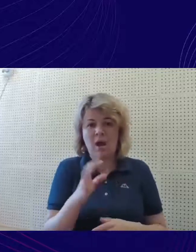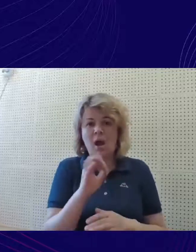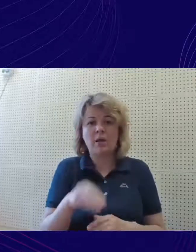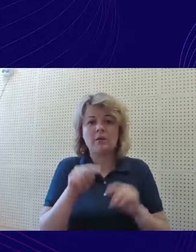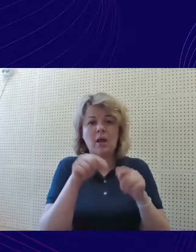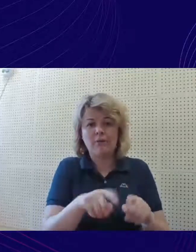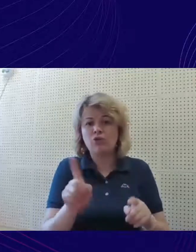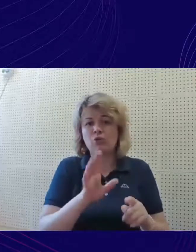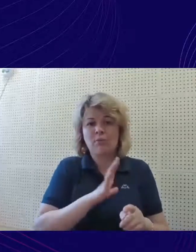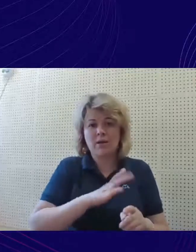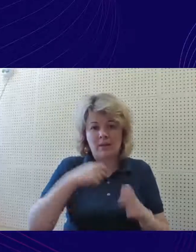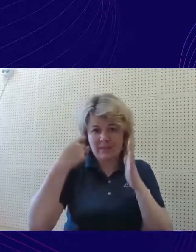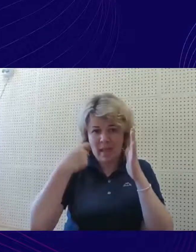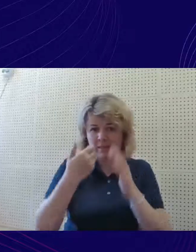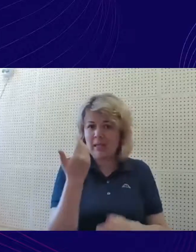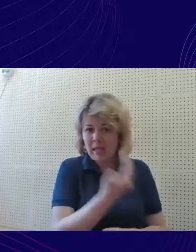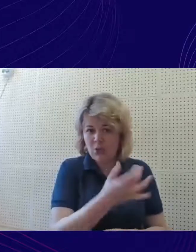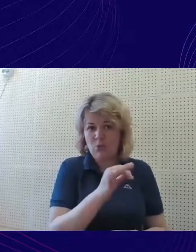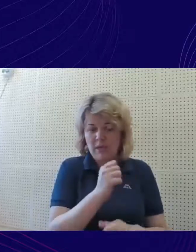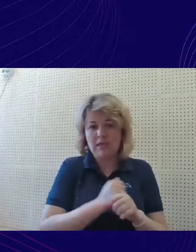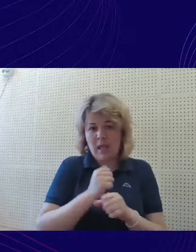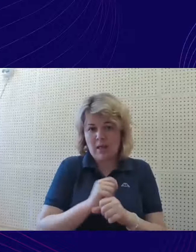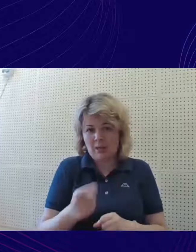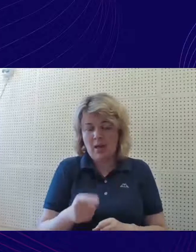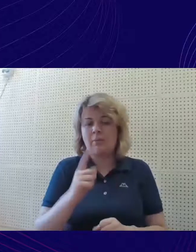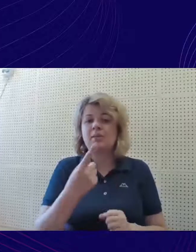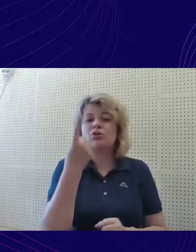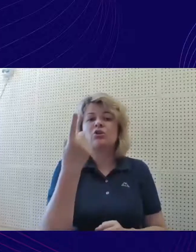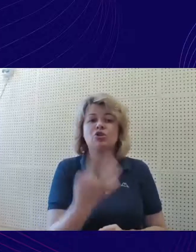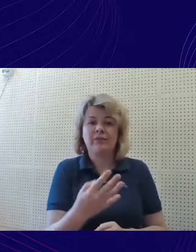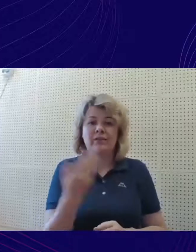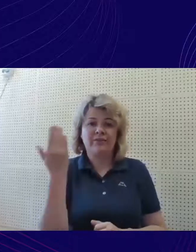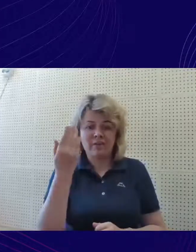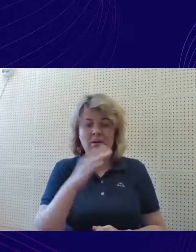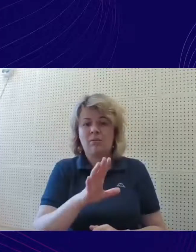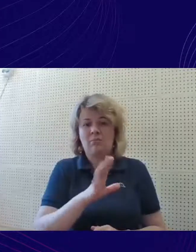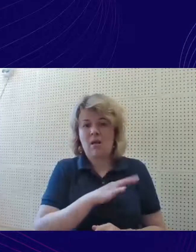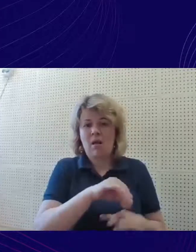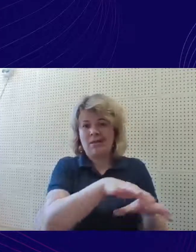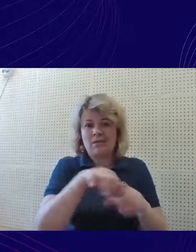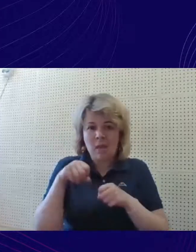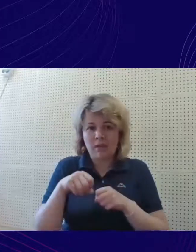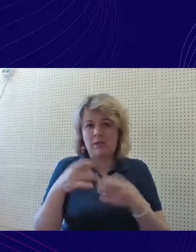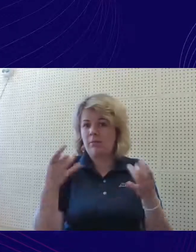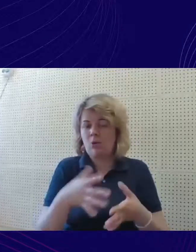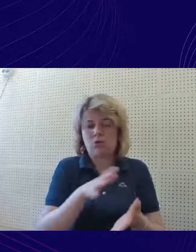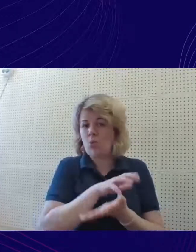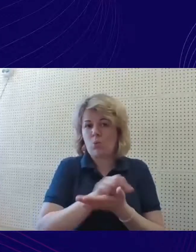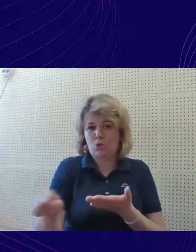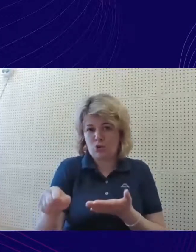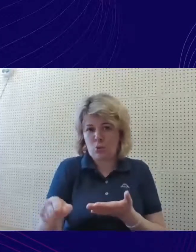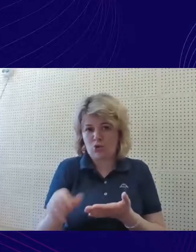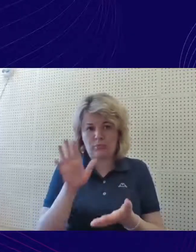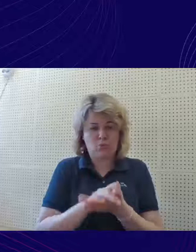ею снято и сделано, потому что четверть фильма была изъята и просто смыта и уничтожена. И